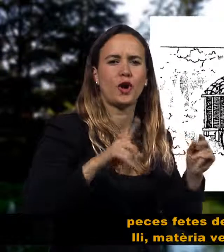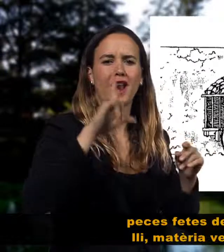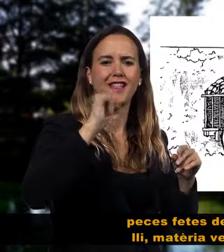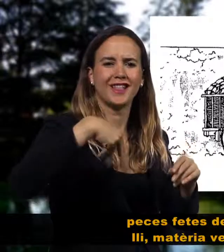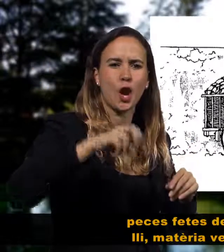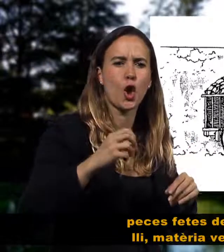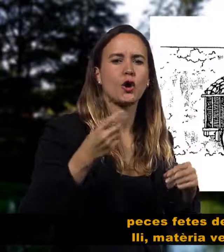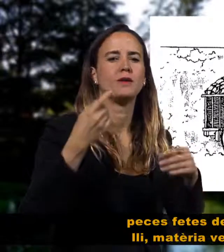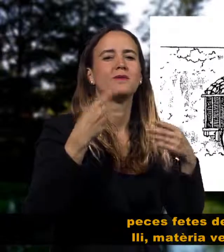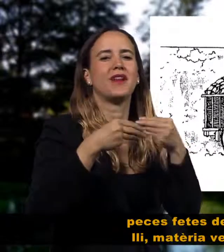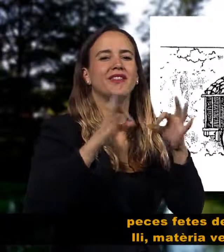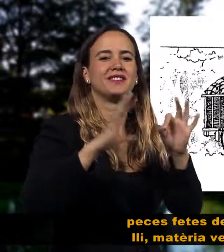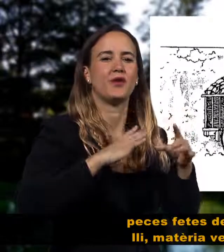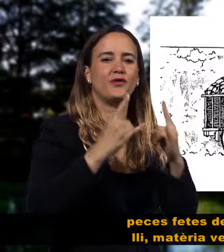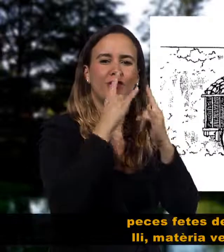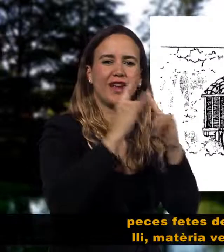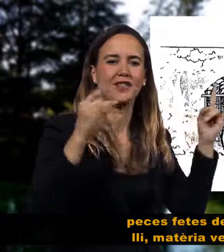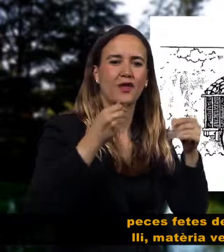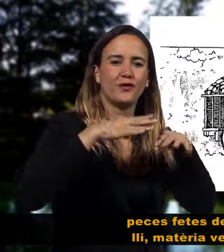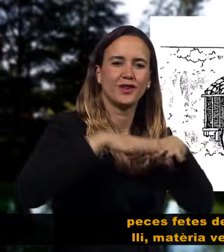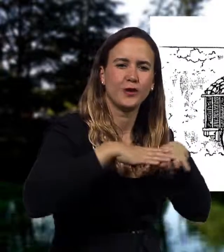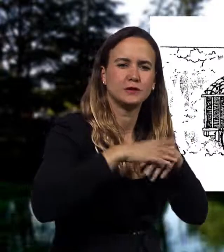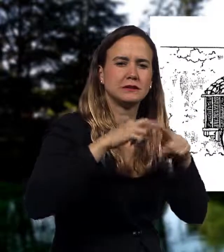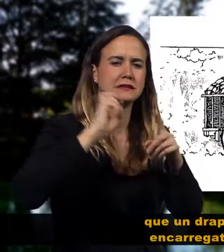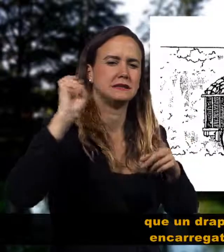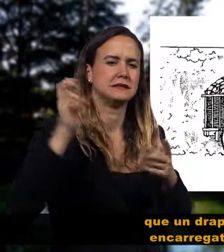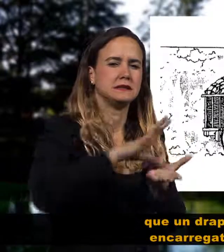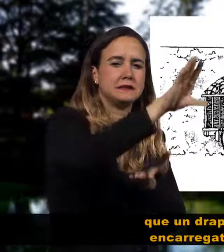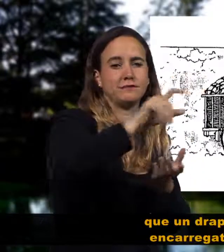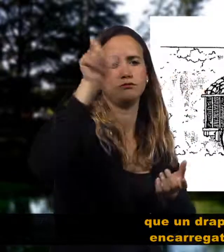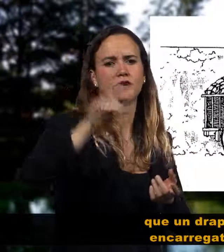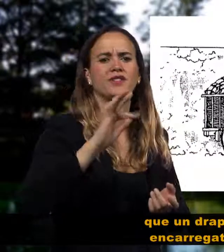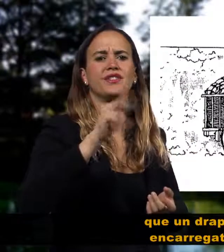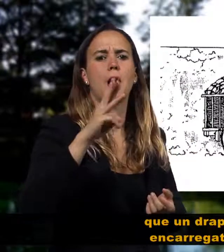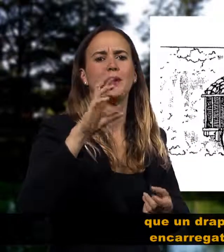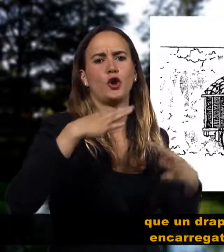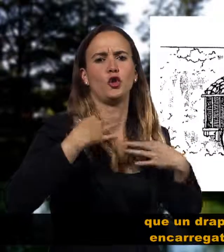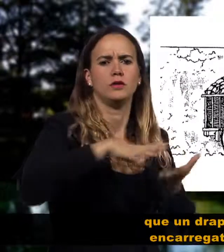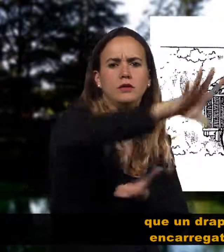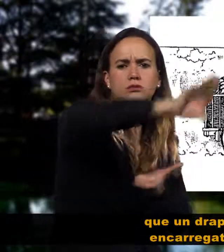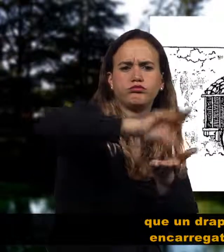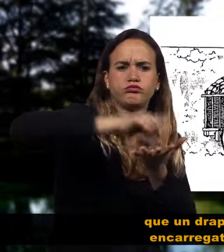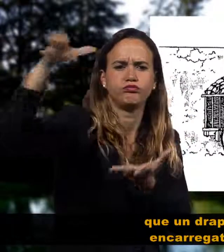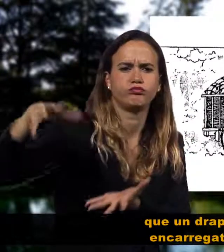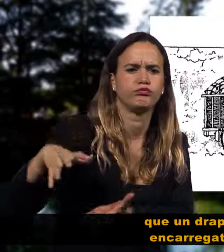vegetal fibrosa que un drapaire s'havia encarregat de recollir i un traginer havia transportat fins al